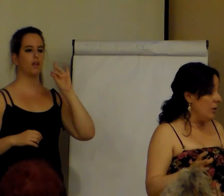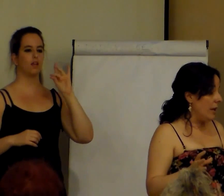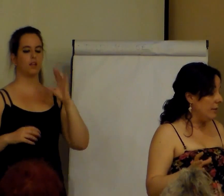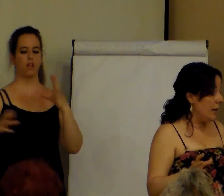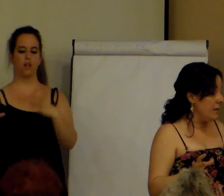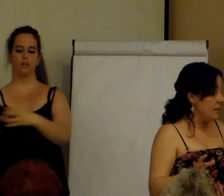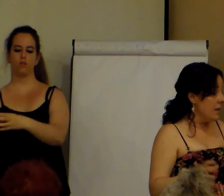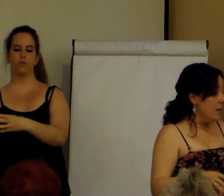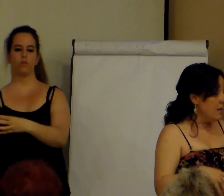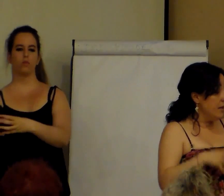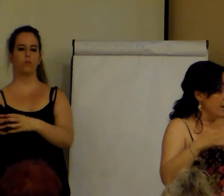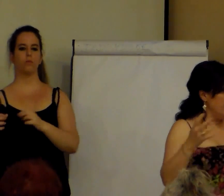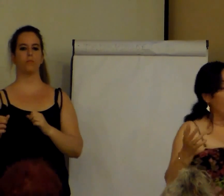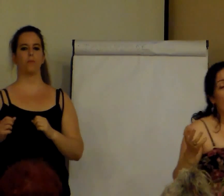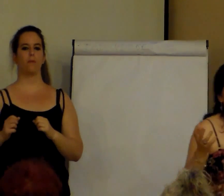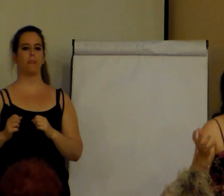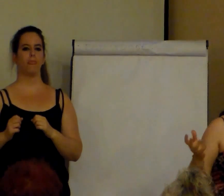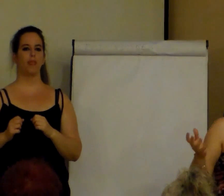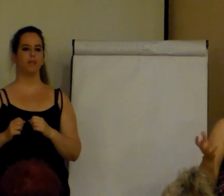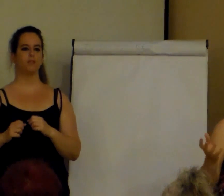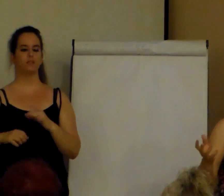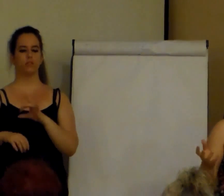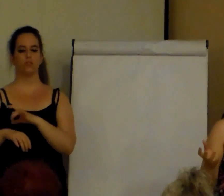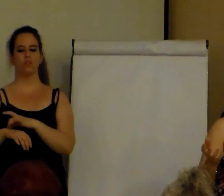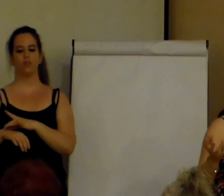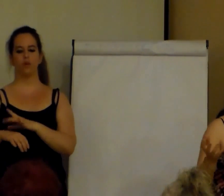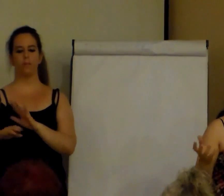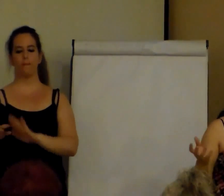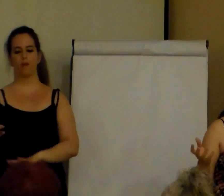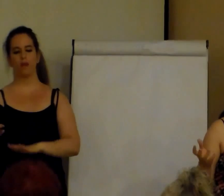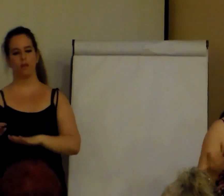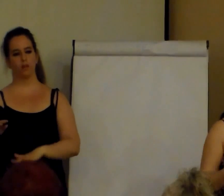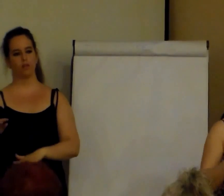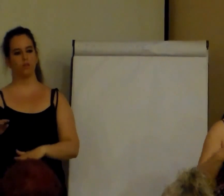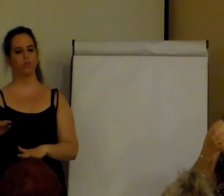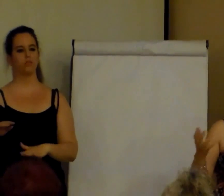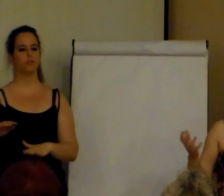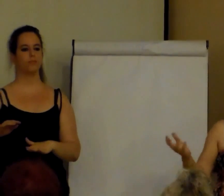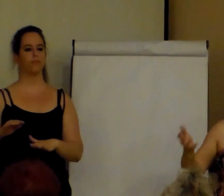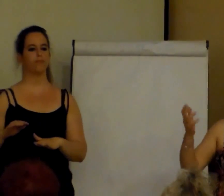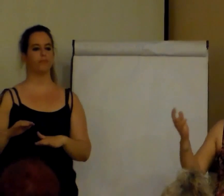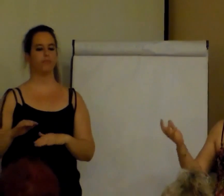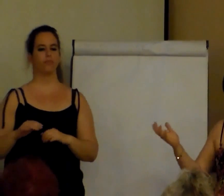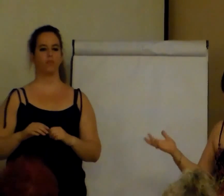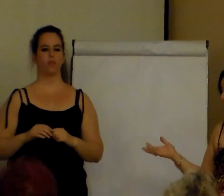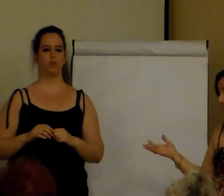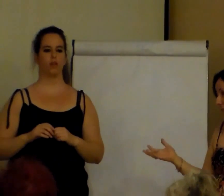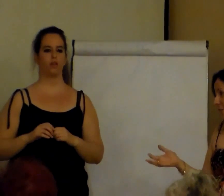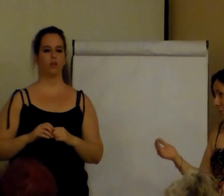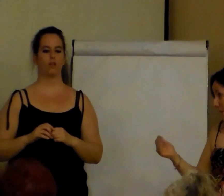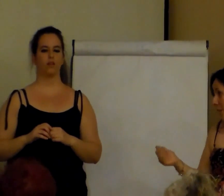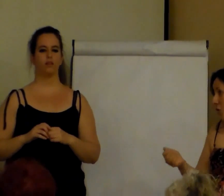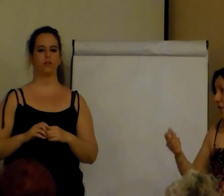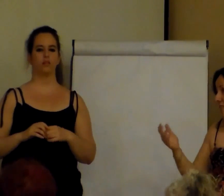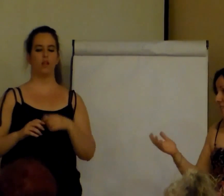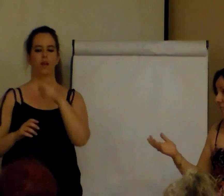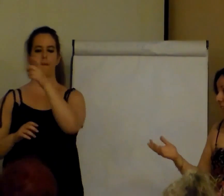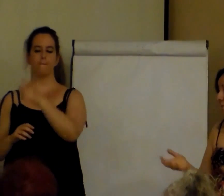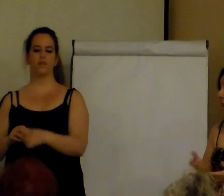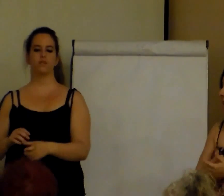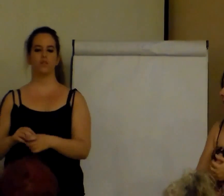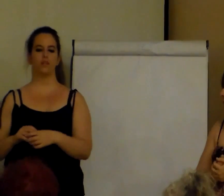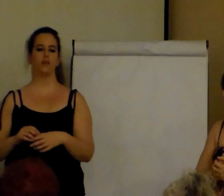menos dolor y estrés y sin interferencia alguna con actividades de la vida diaria, o sea que son los que están casi fantásticos, que